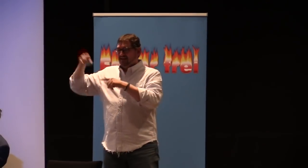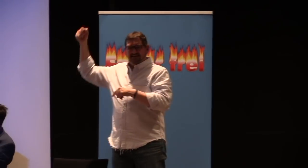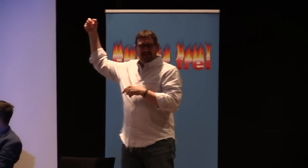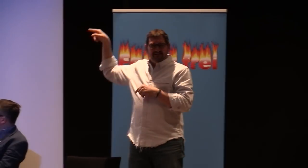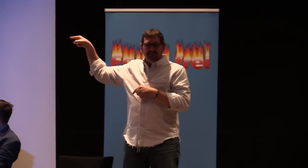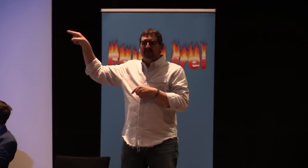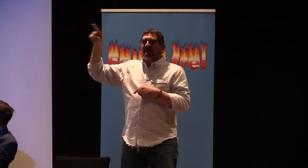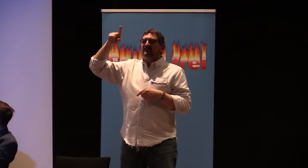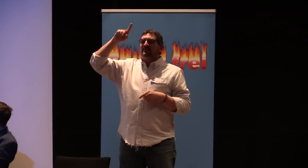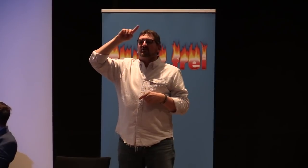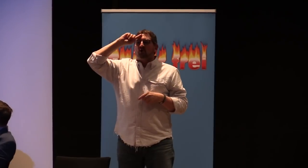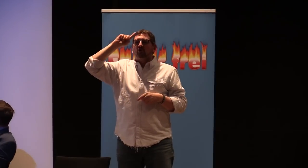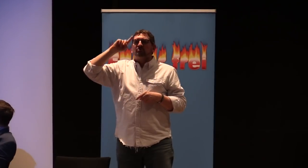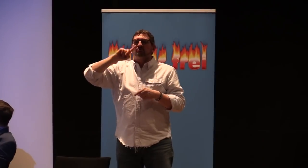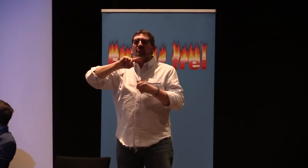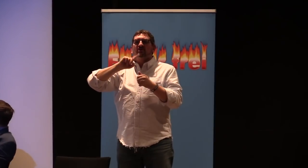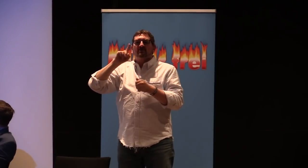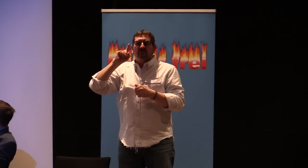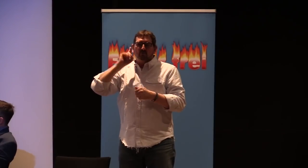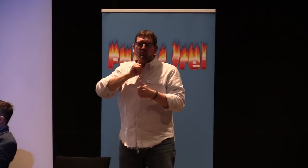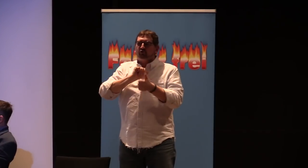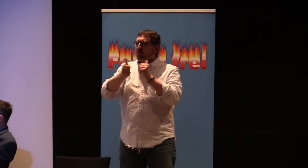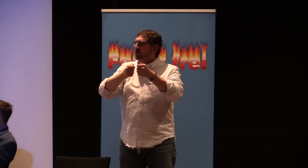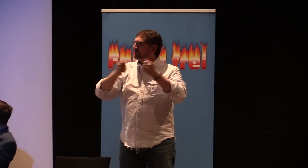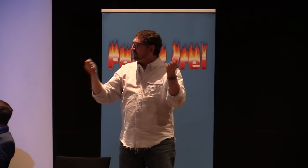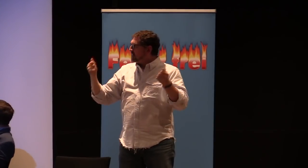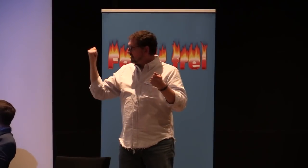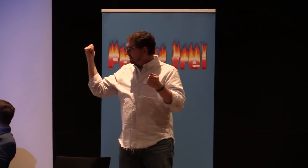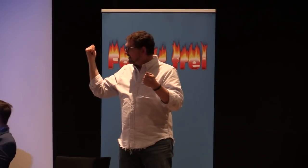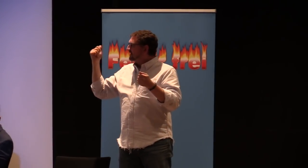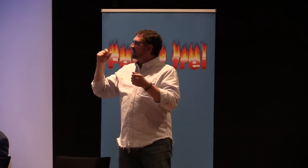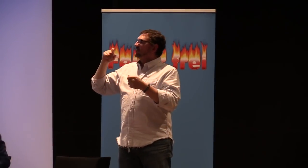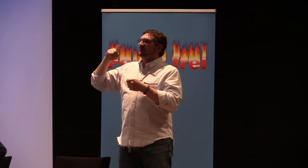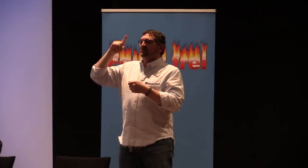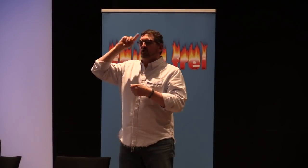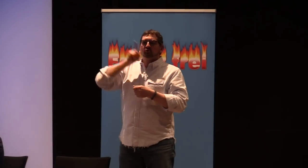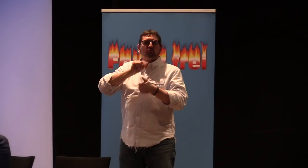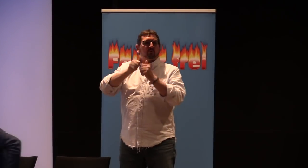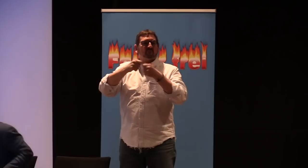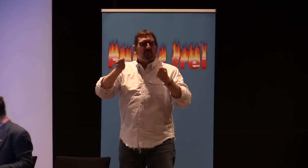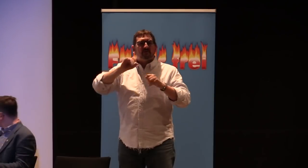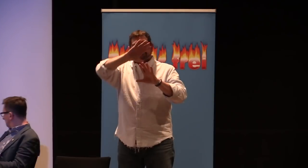So, hier habe ich einfach mal ein paar Zahlen an die Wand werfen lassen. Das sind Zahlen vom Deutschen